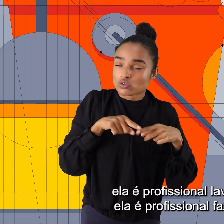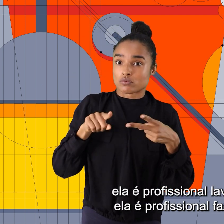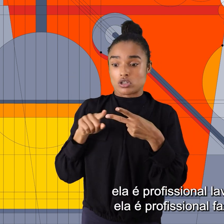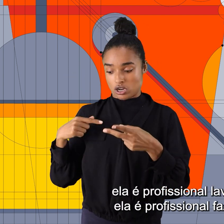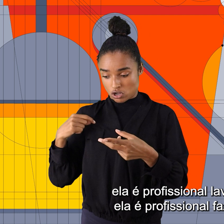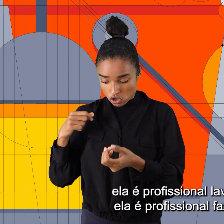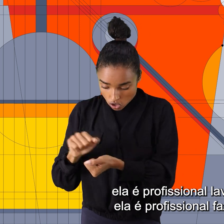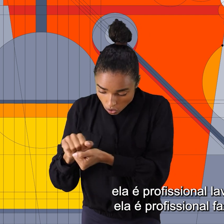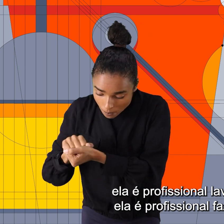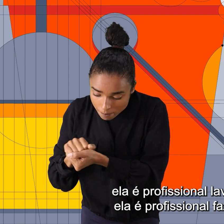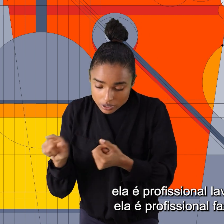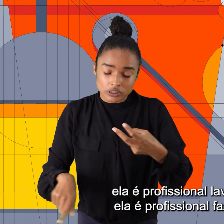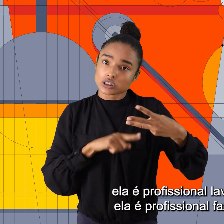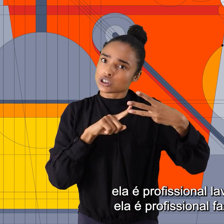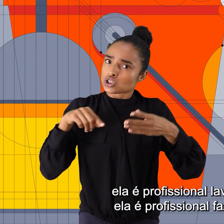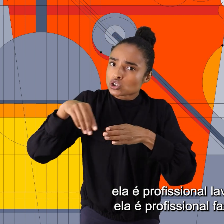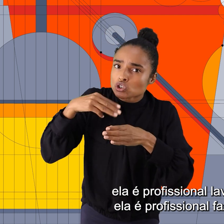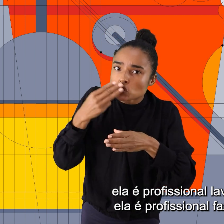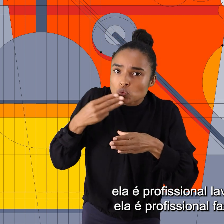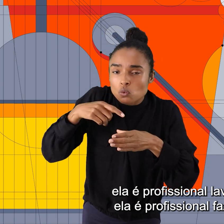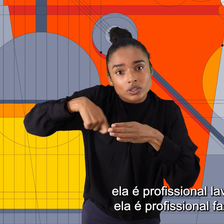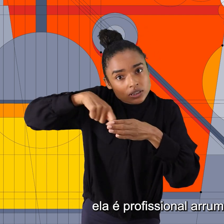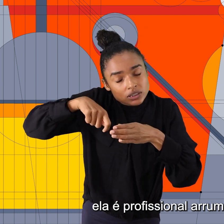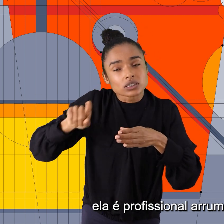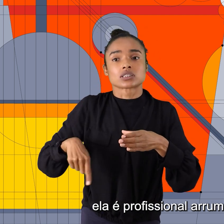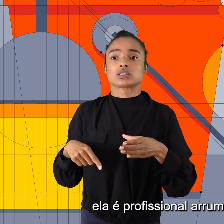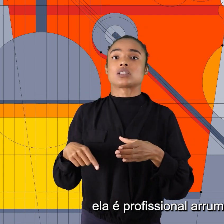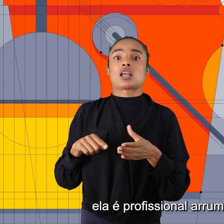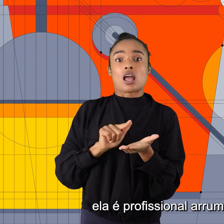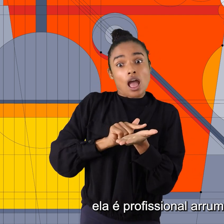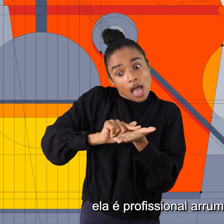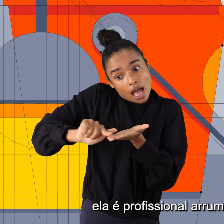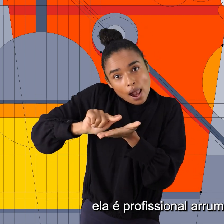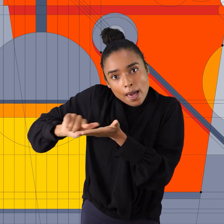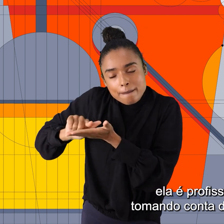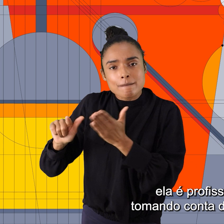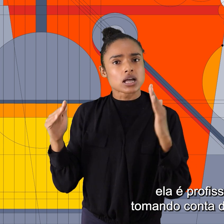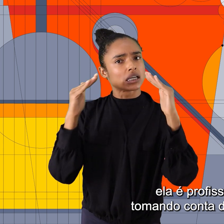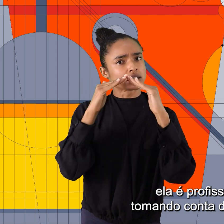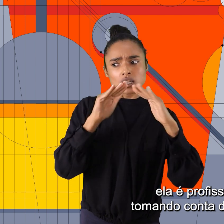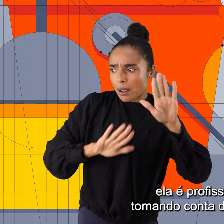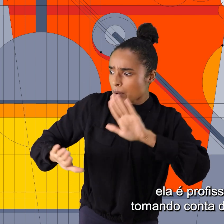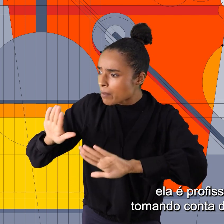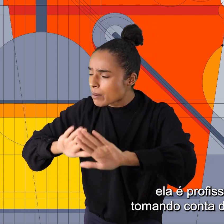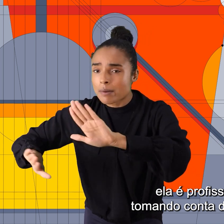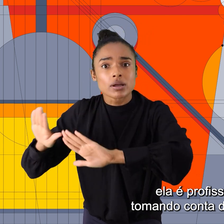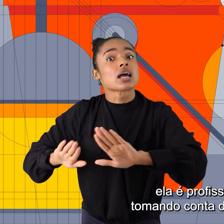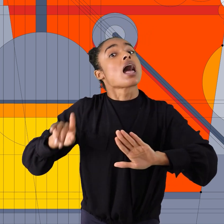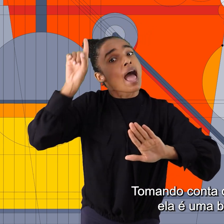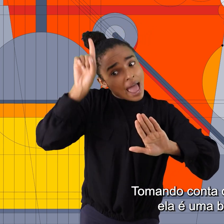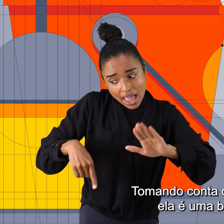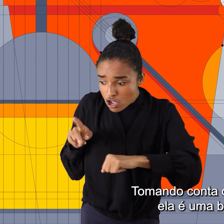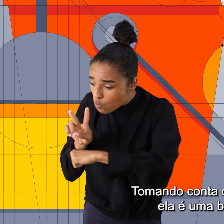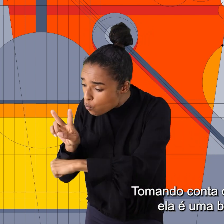ela é profissional lavando roupa, ela é profissional fazendo doce, ela é profissional arrumando uma casa, ela é profissional tomando conta dos